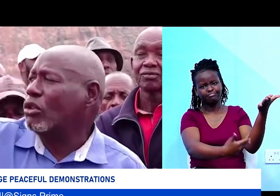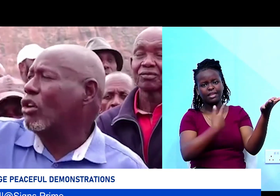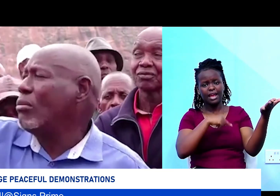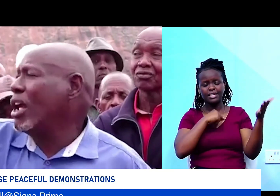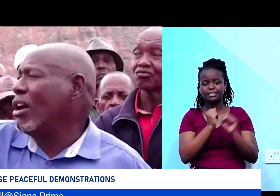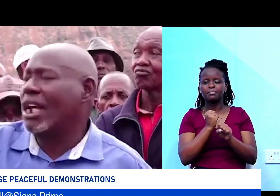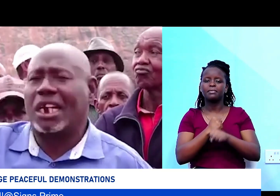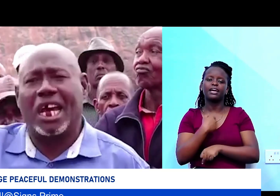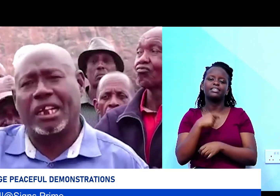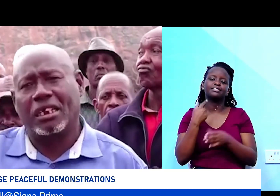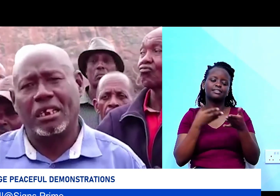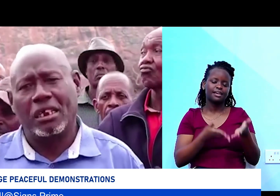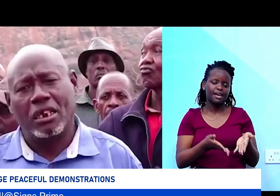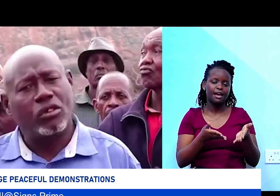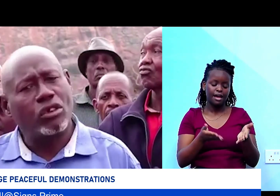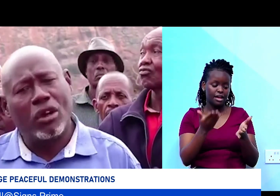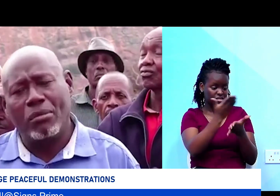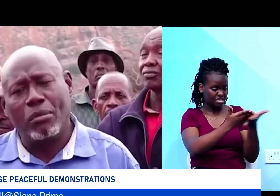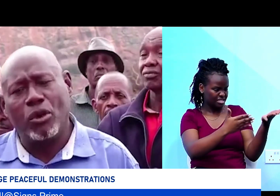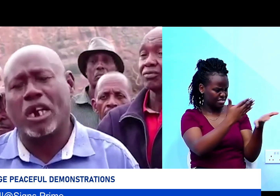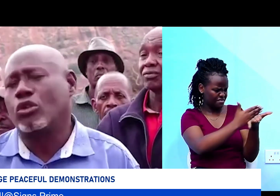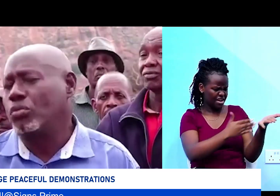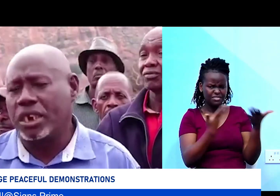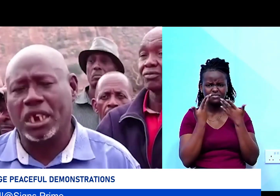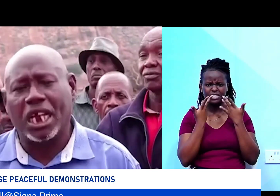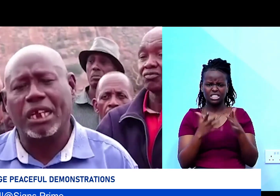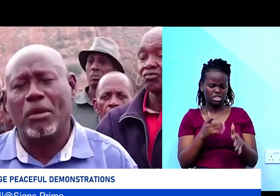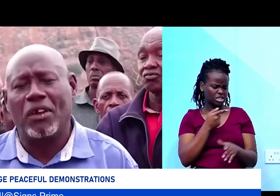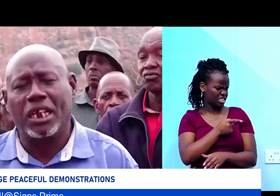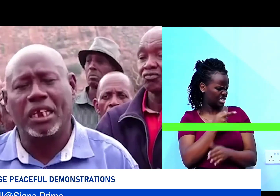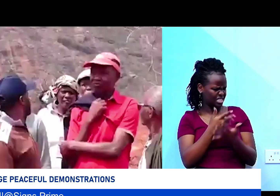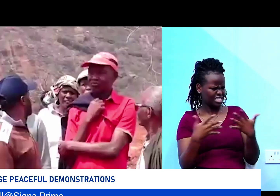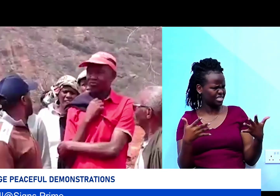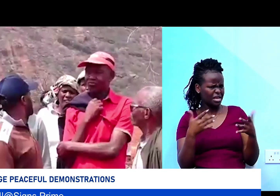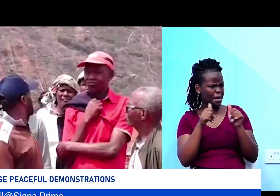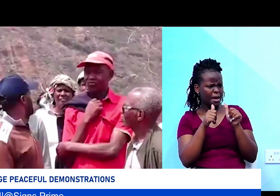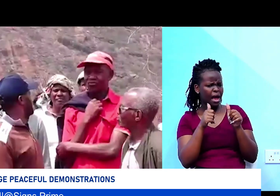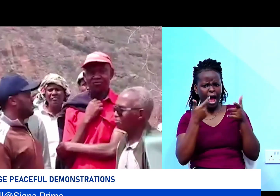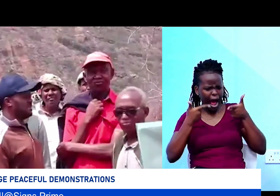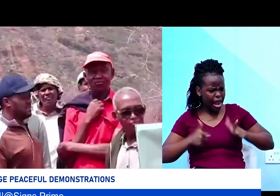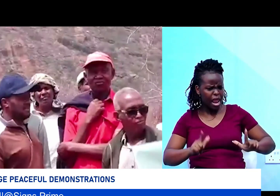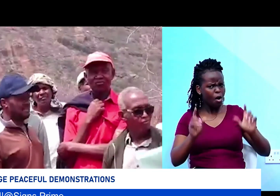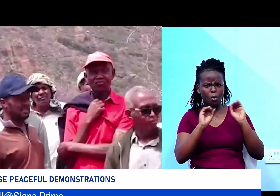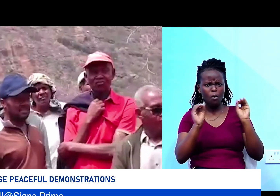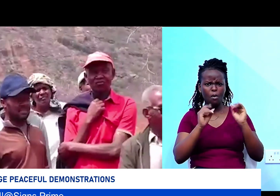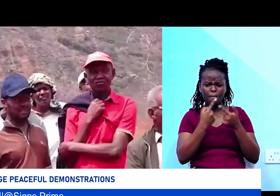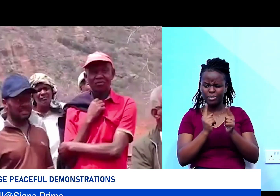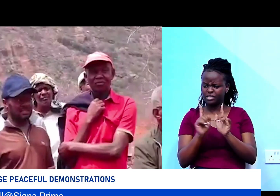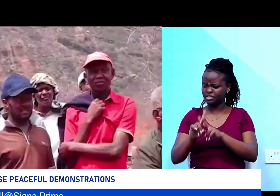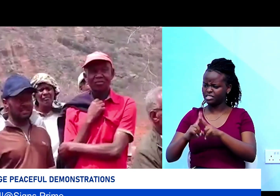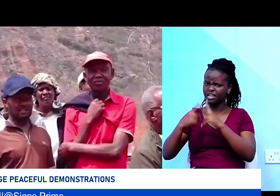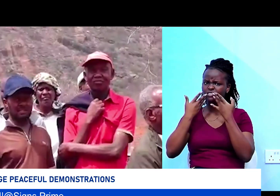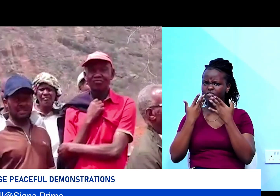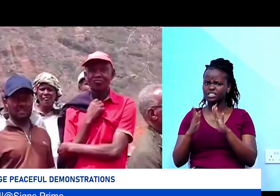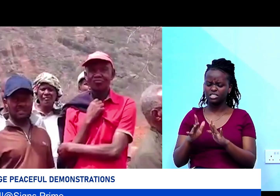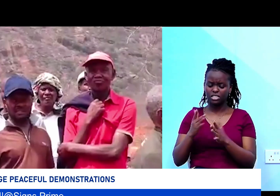tukaona wamegawanya tayari, tukajua haya mambo yote hatukupitisha, lakini yamefanya nini? Yameanza kuendelea. Yale mambo wanafanya bila